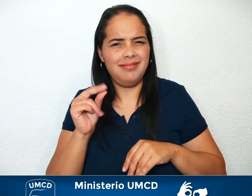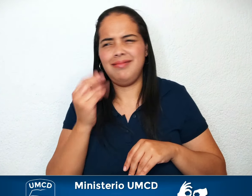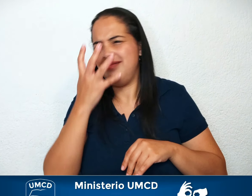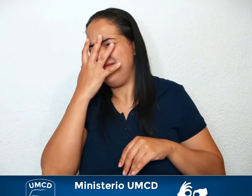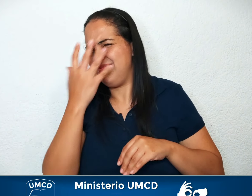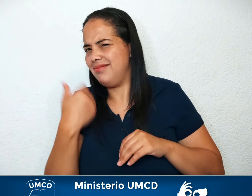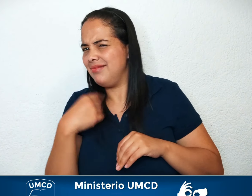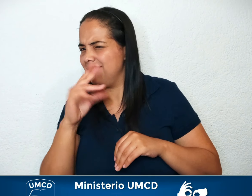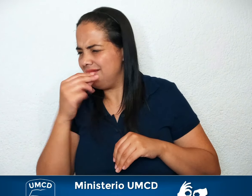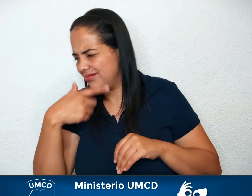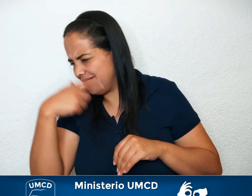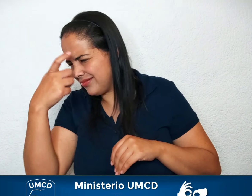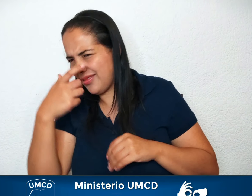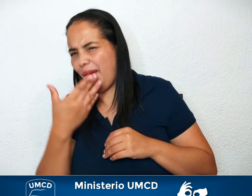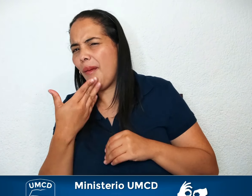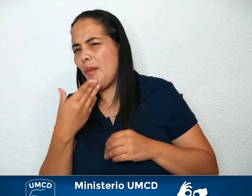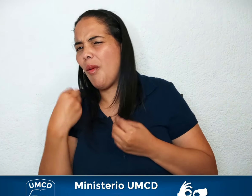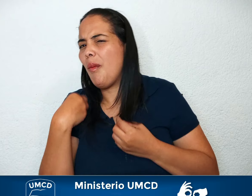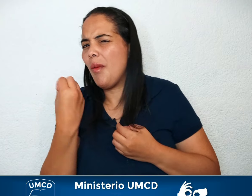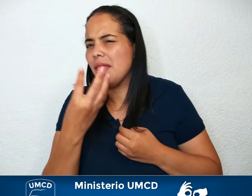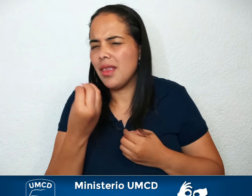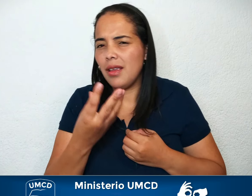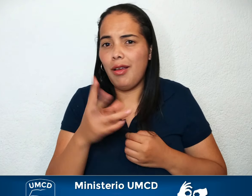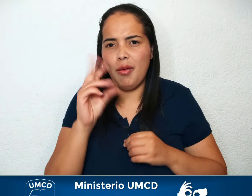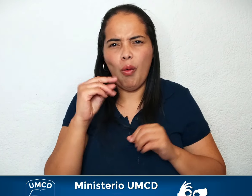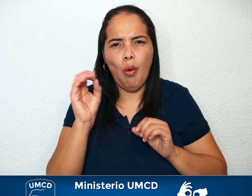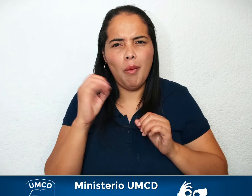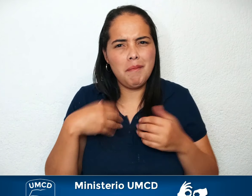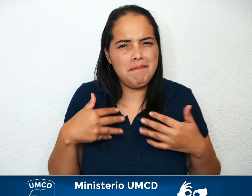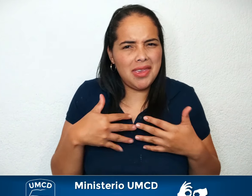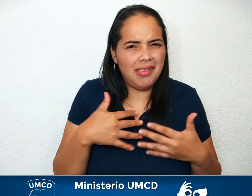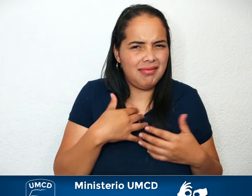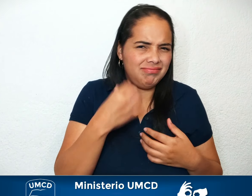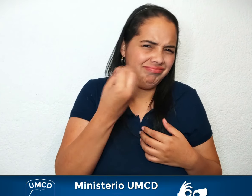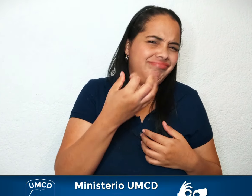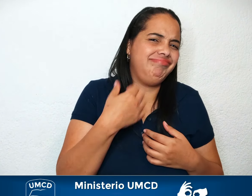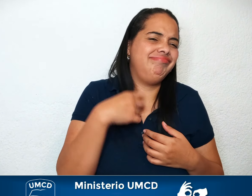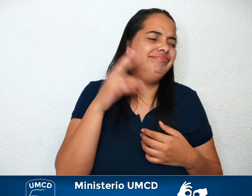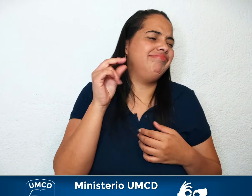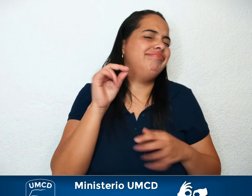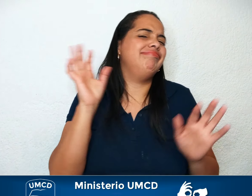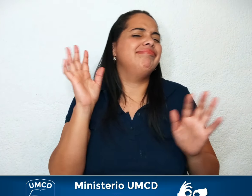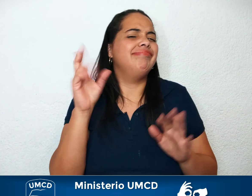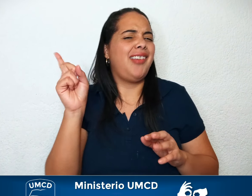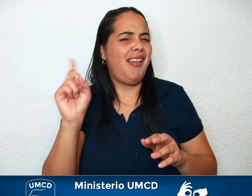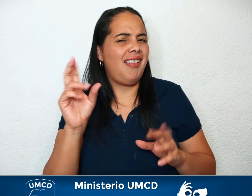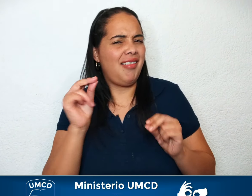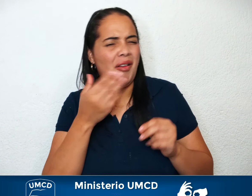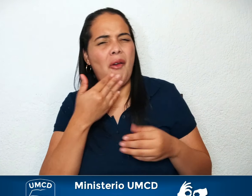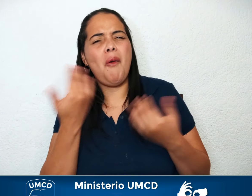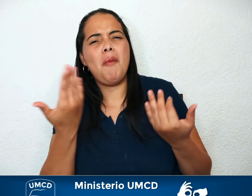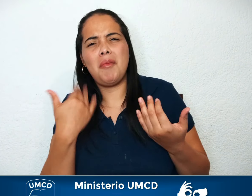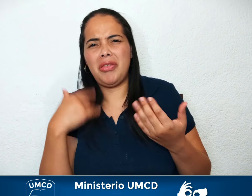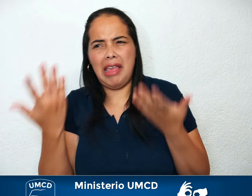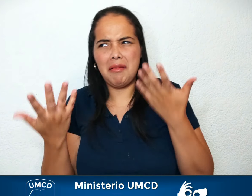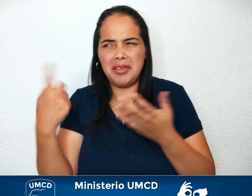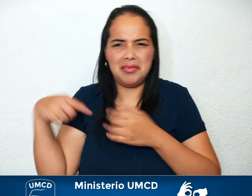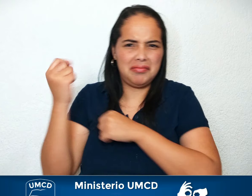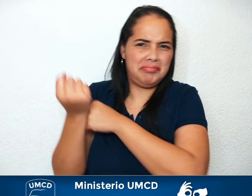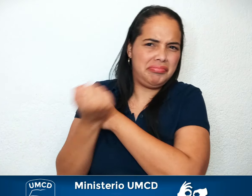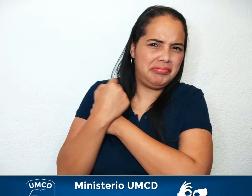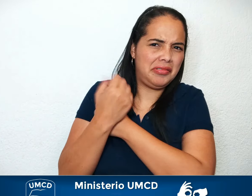con dureza y con franqueza. Muchas veces se tiene miedo de hablar de esto porque se siente el temor